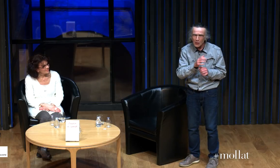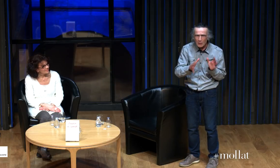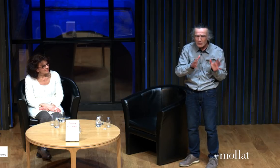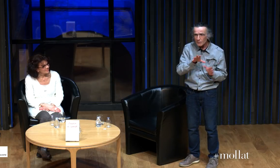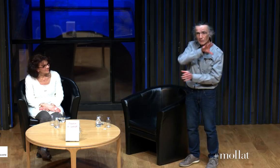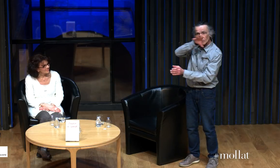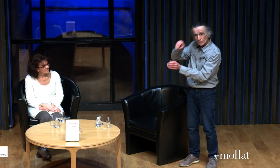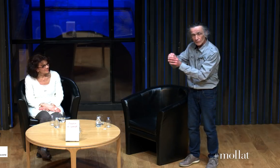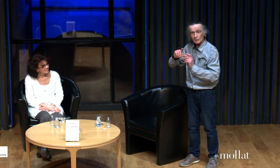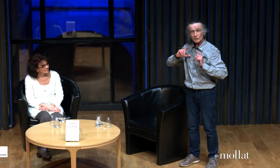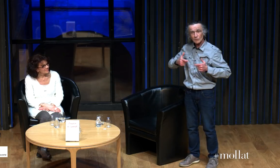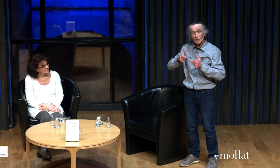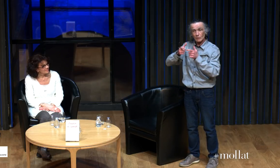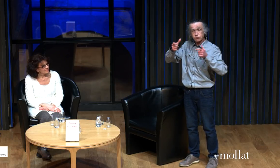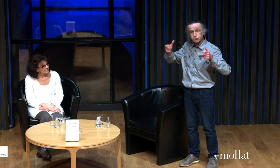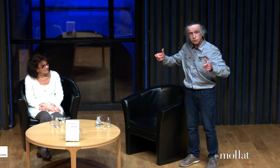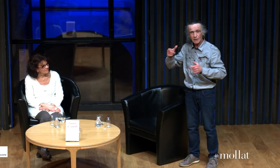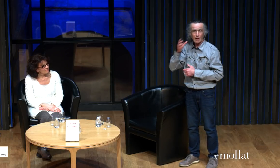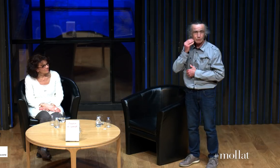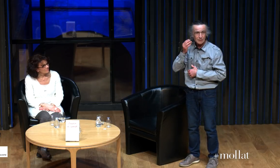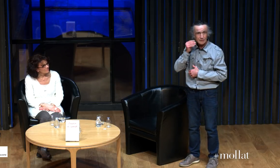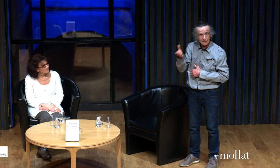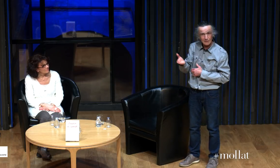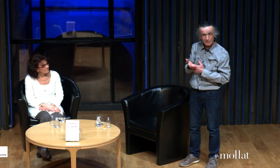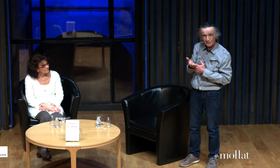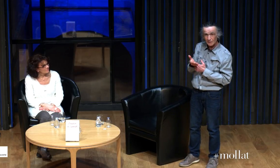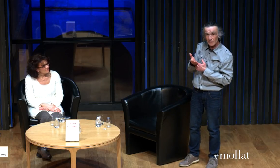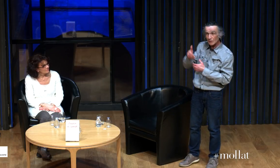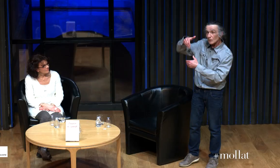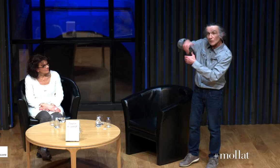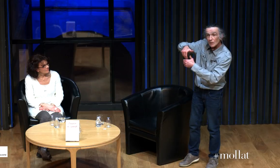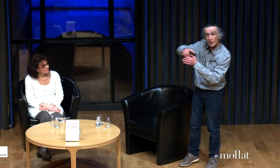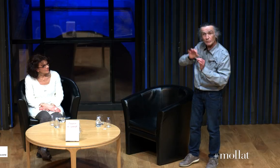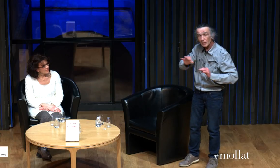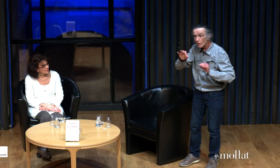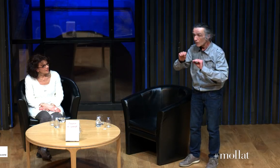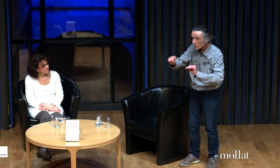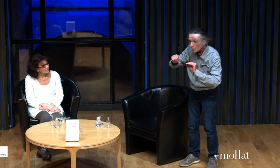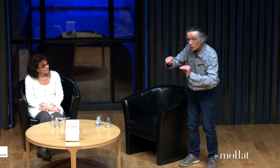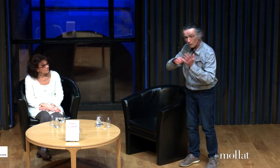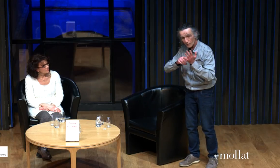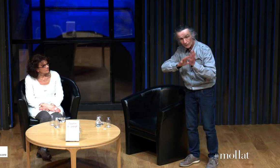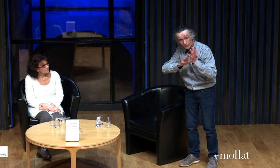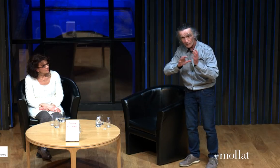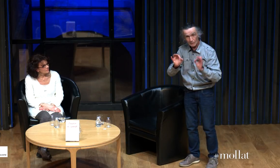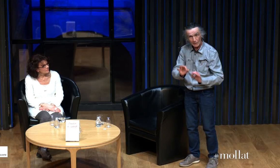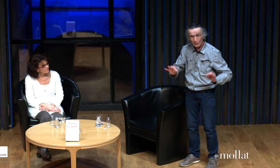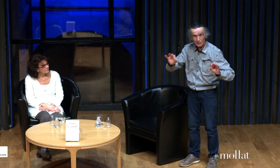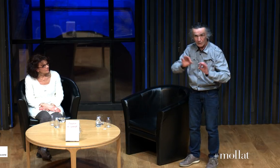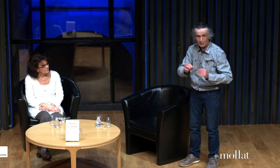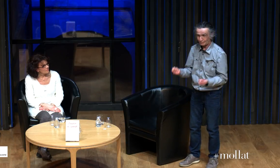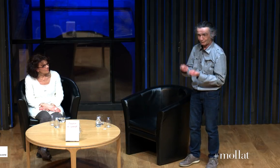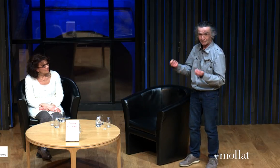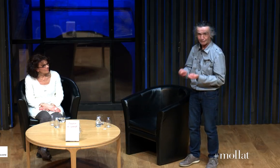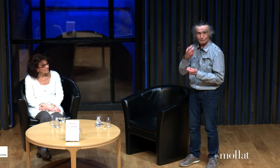quand il était petit. Vers 5 ans à peu près, il a été inscrit dans un établissement sur Albi, un établissement scolaire, mais les